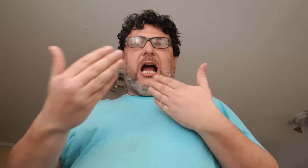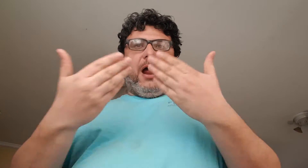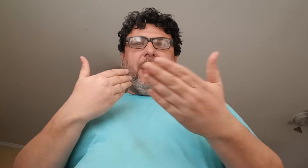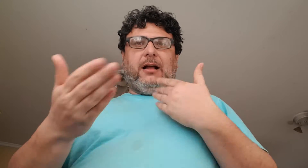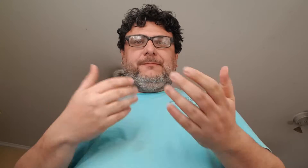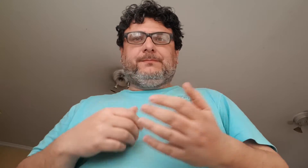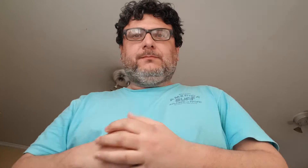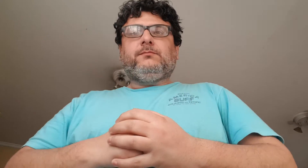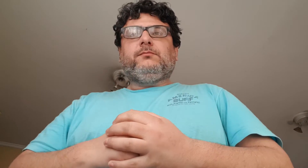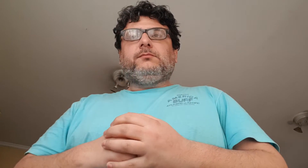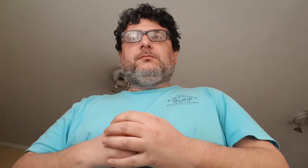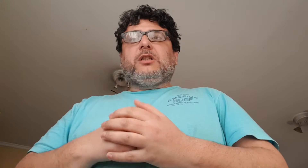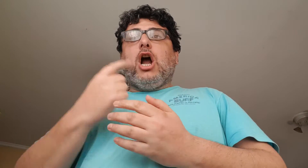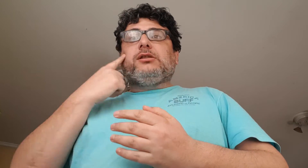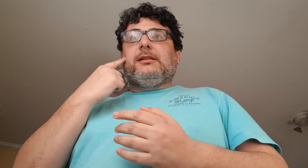la recesión